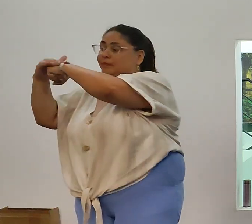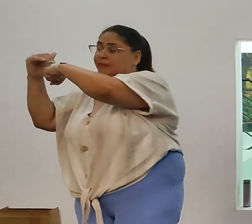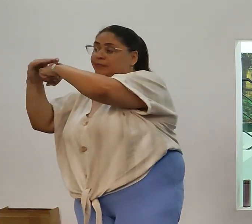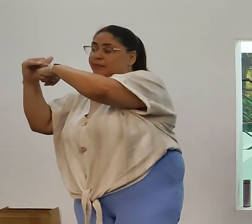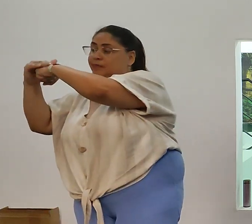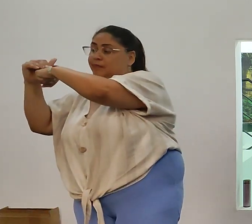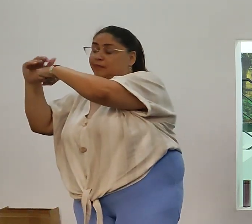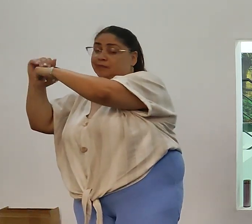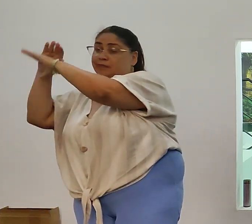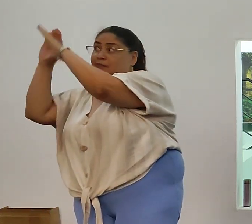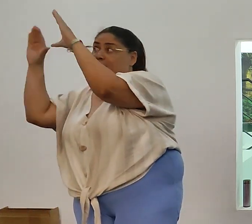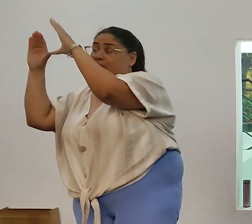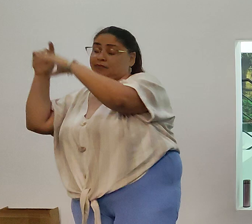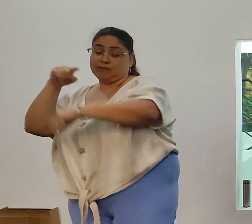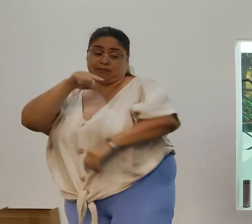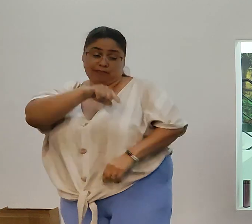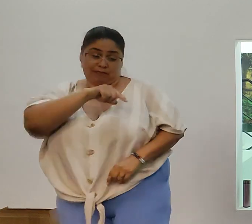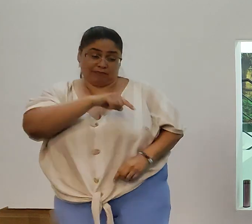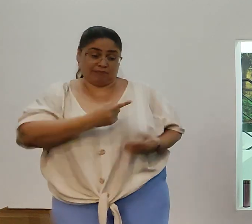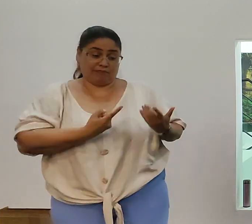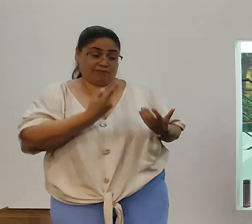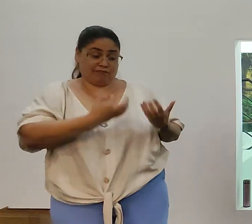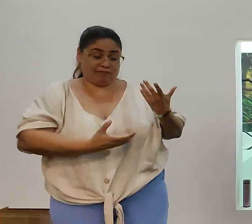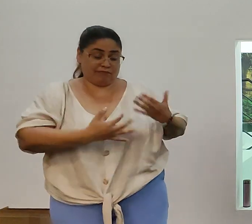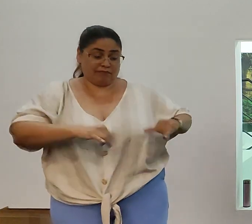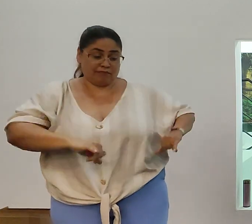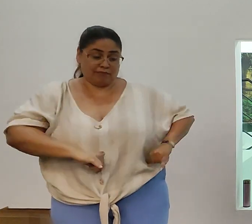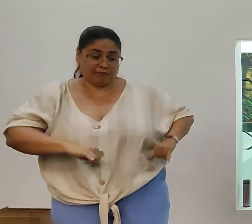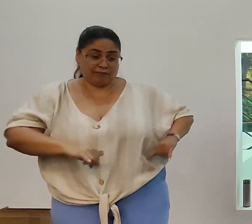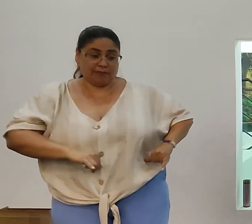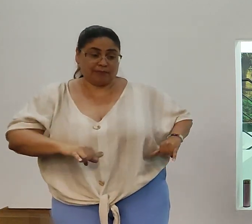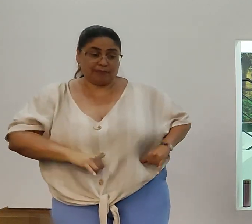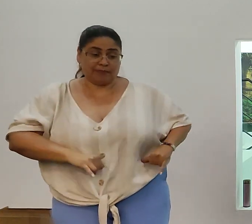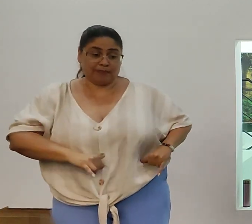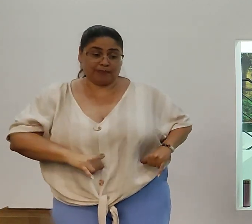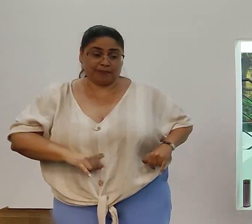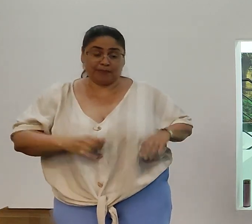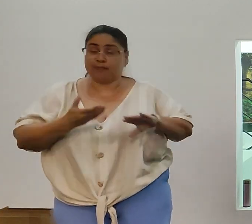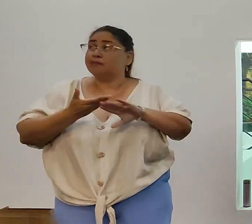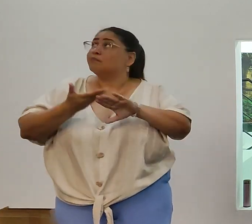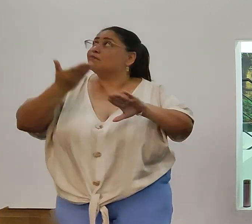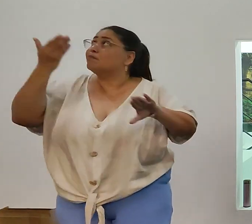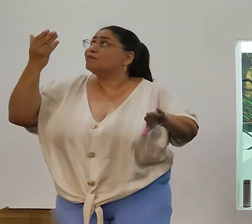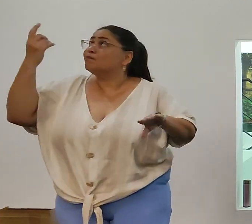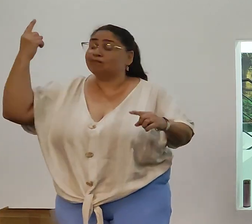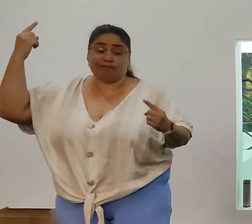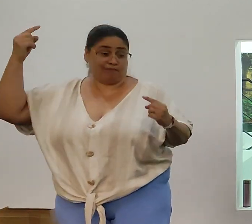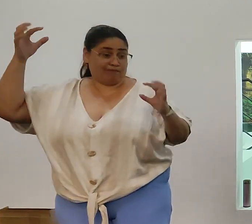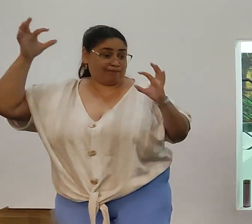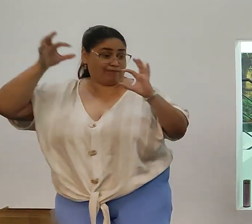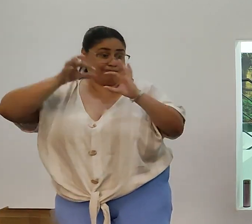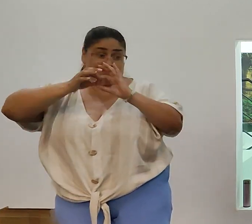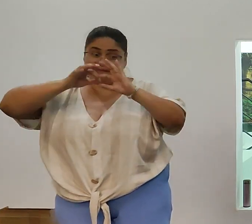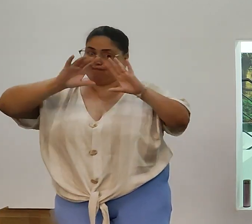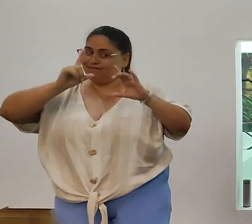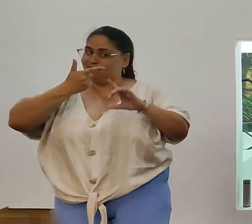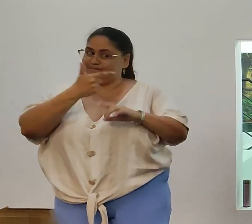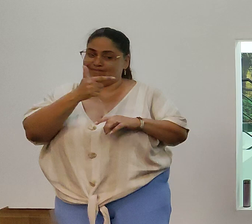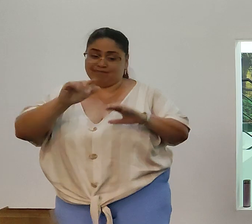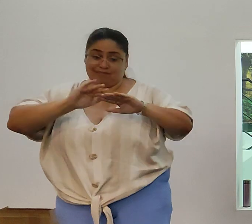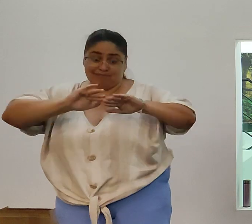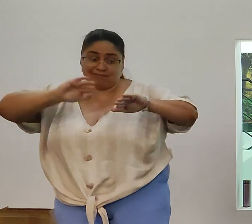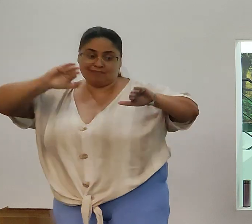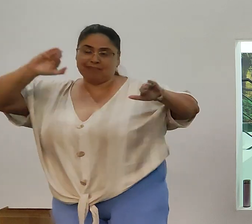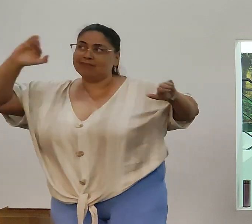e você está aqui em sofrimento. E além disso, entre vocês e nós, há um grande abismo,